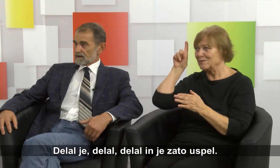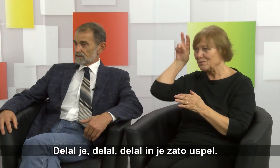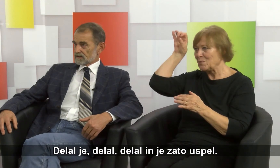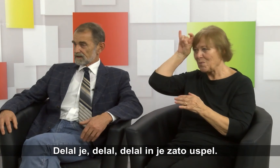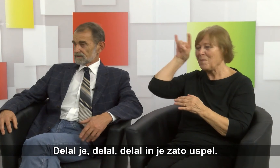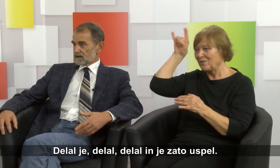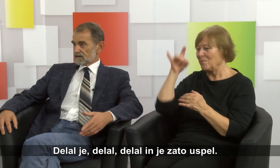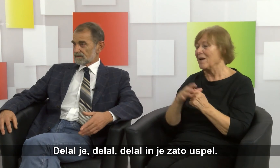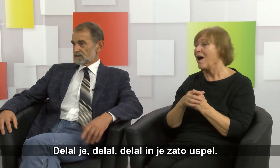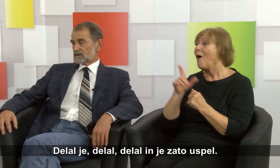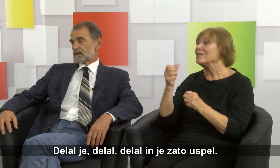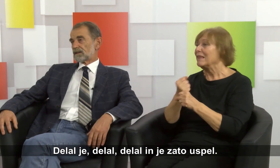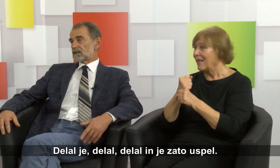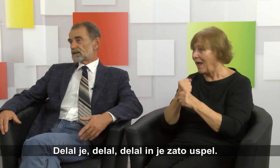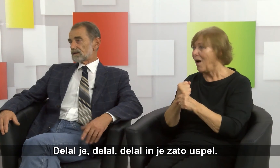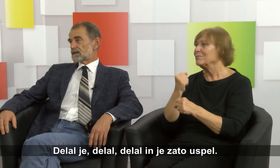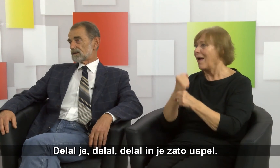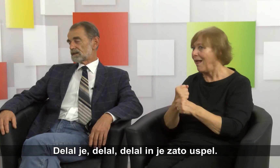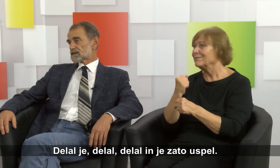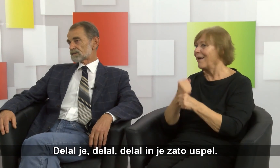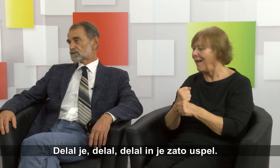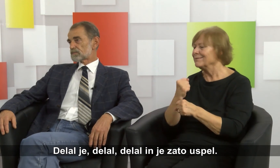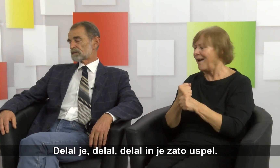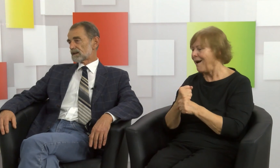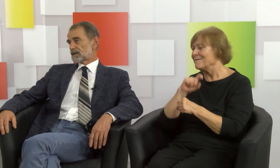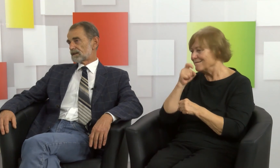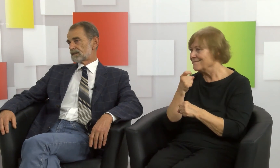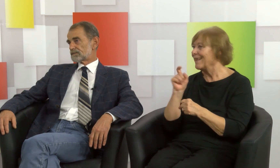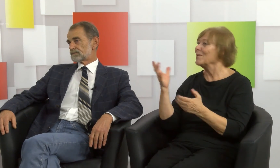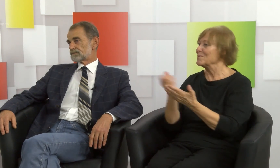Delal je, delal, delal in je zato uspel, ne?